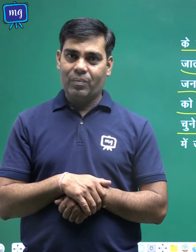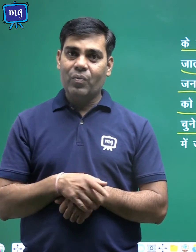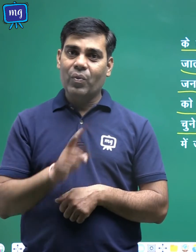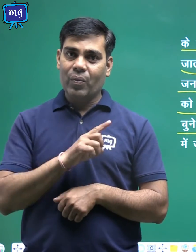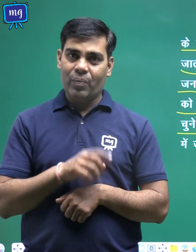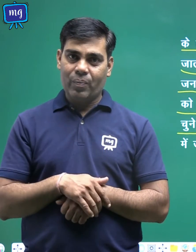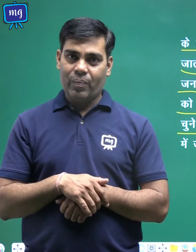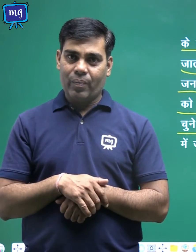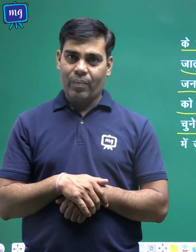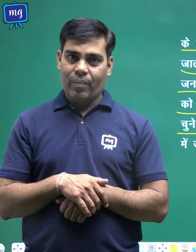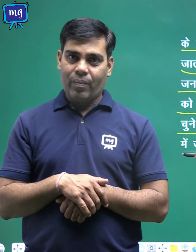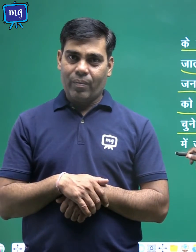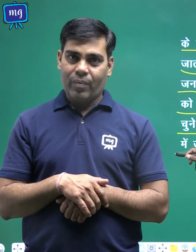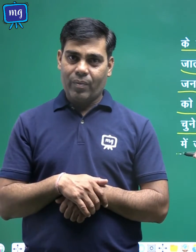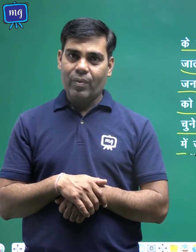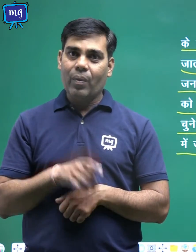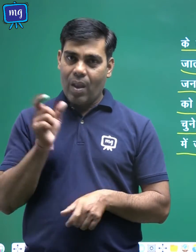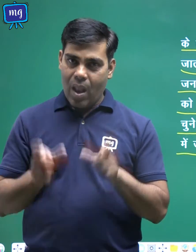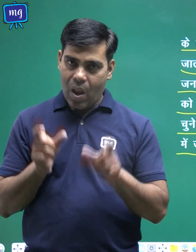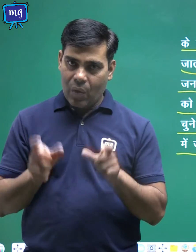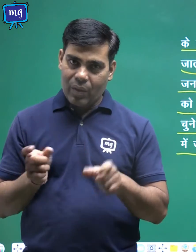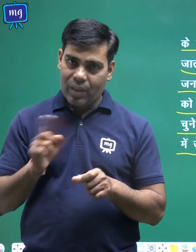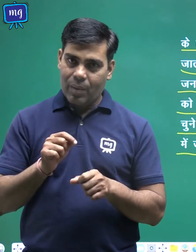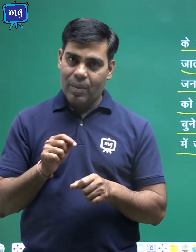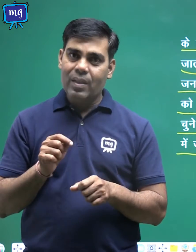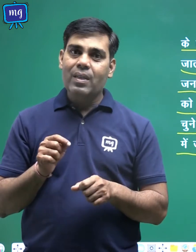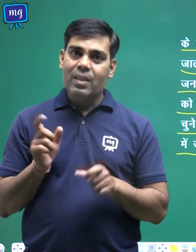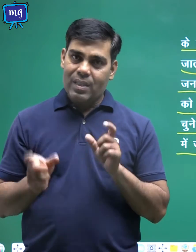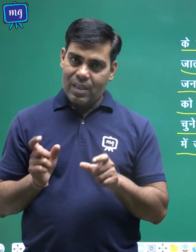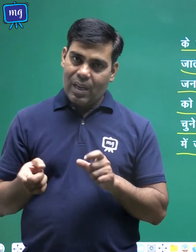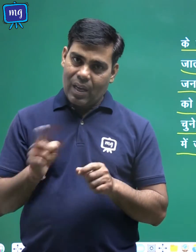जो लोकतंत्र में जनता का